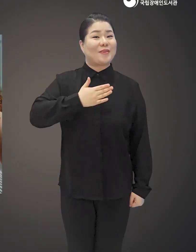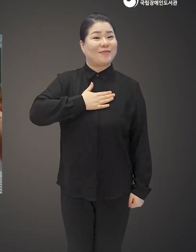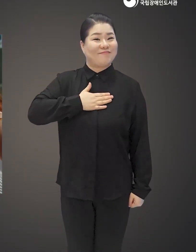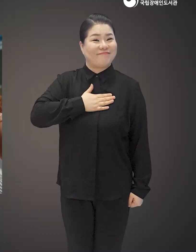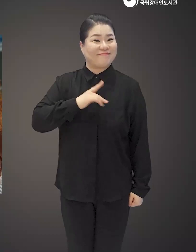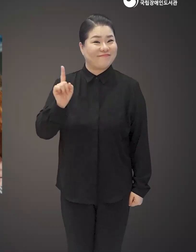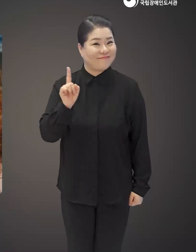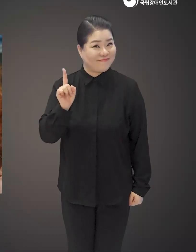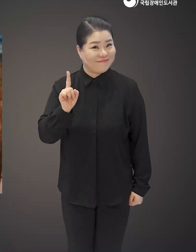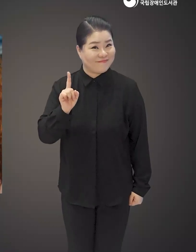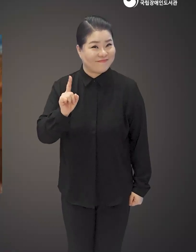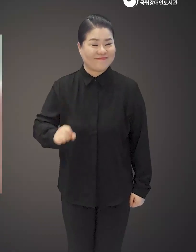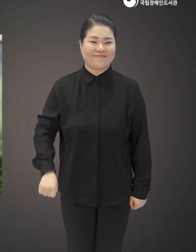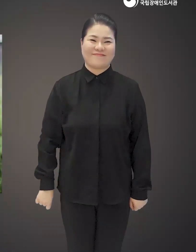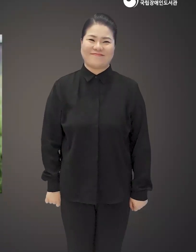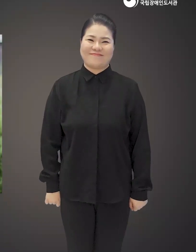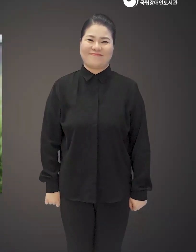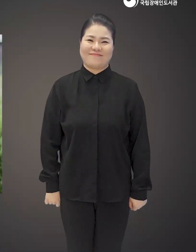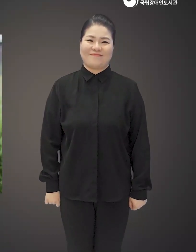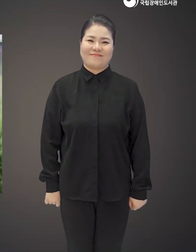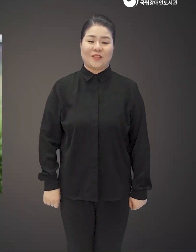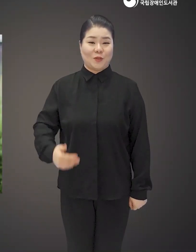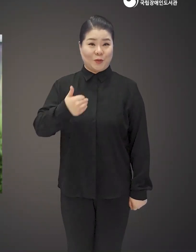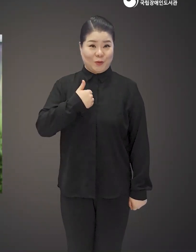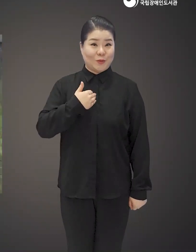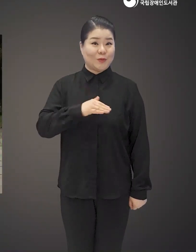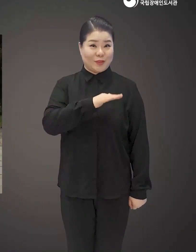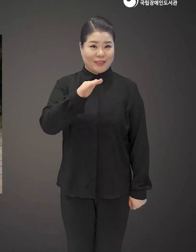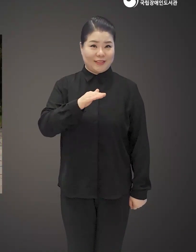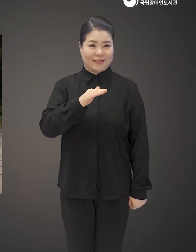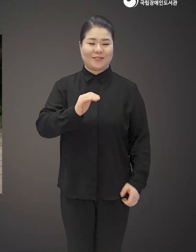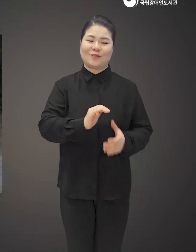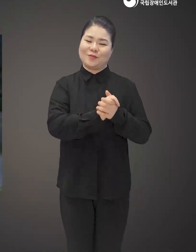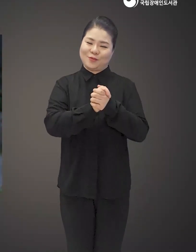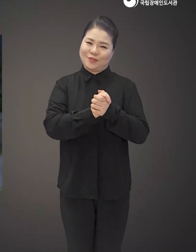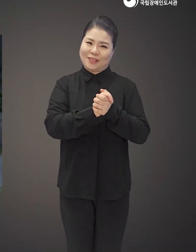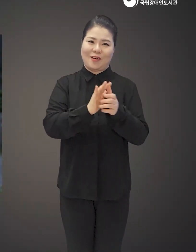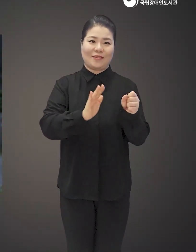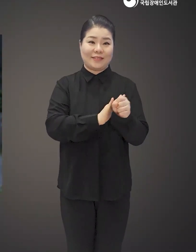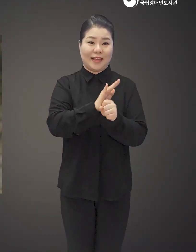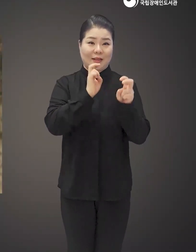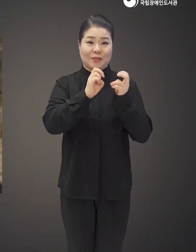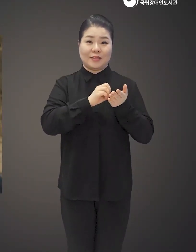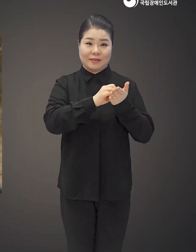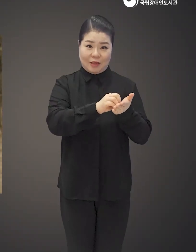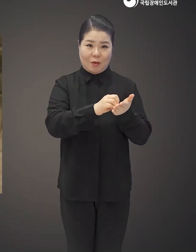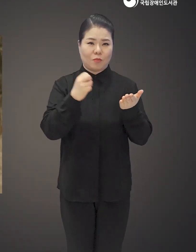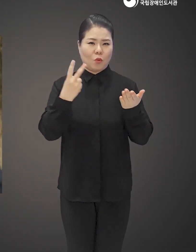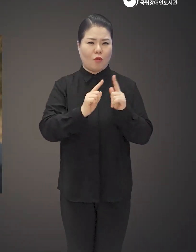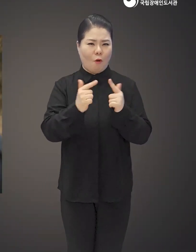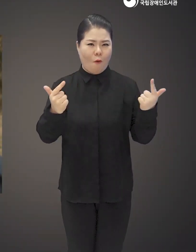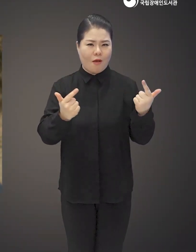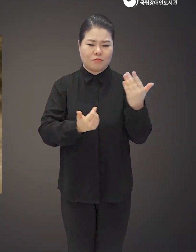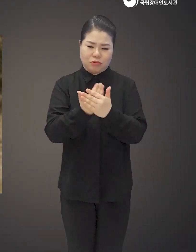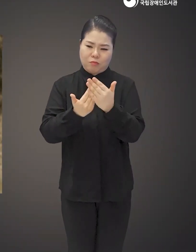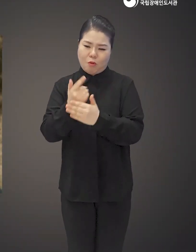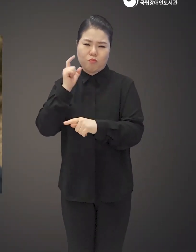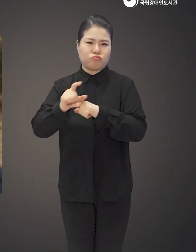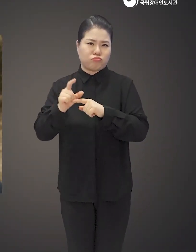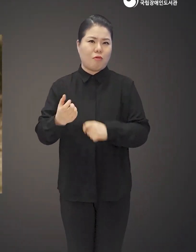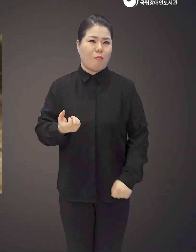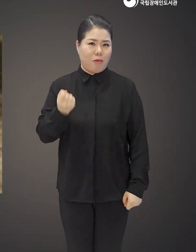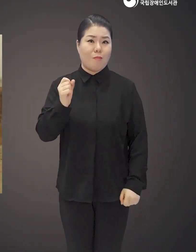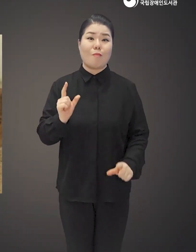기분이 어떨까요? 살면서 우리는 우정, 사랑, 취업은 물론 다양한 사건과 고민들을 안고